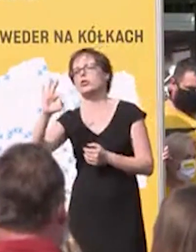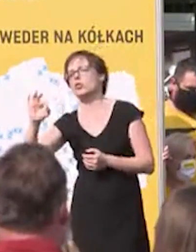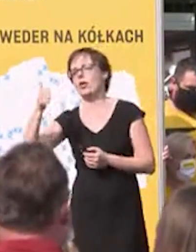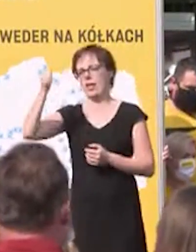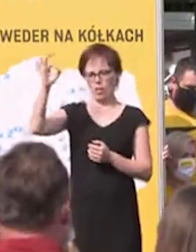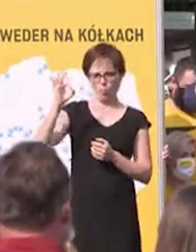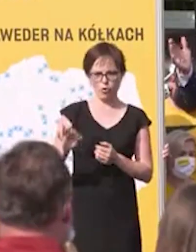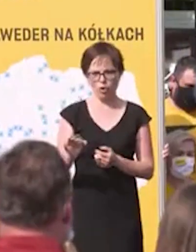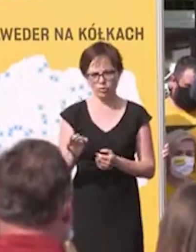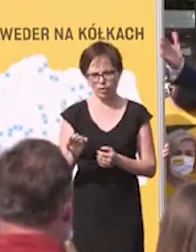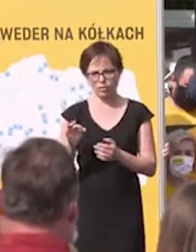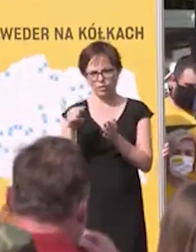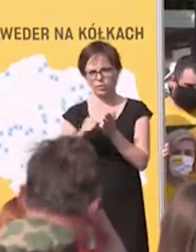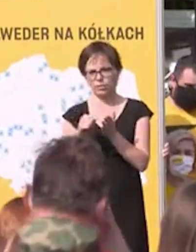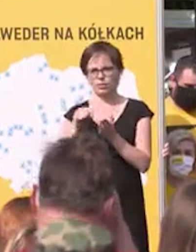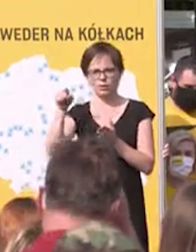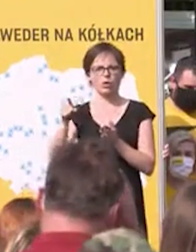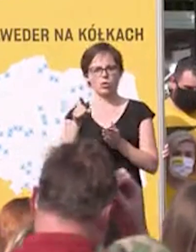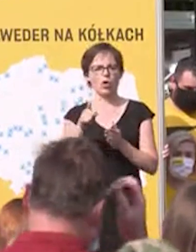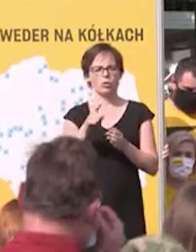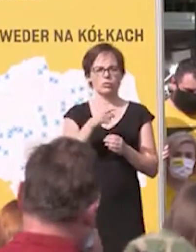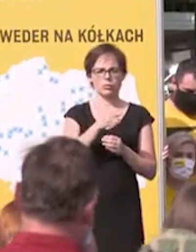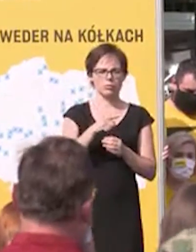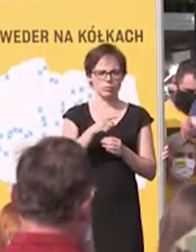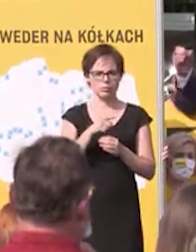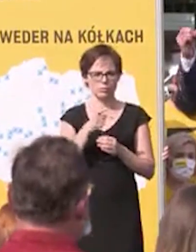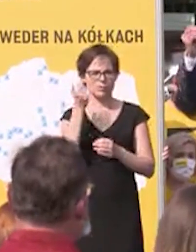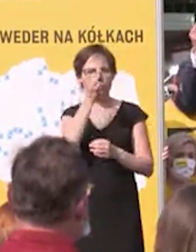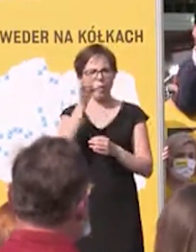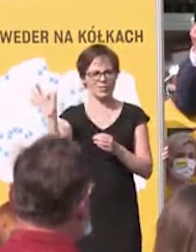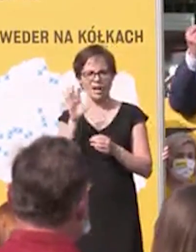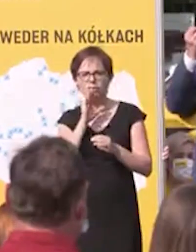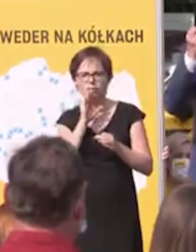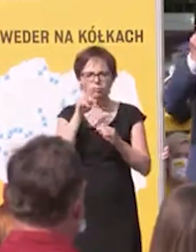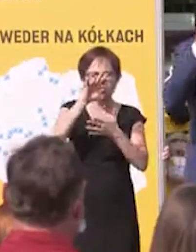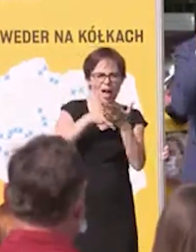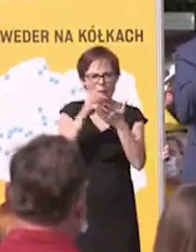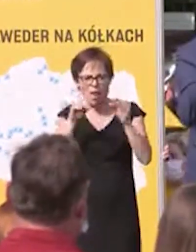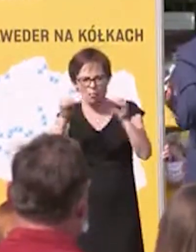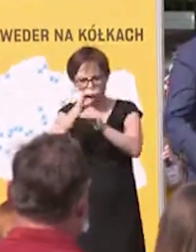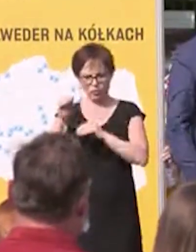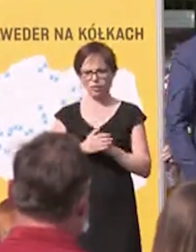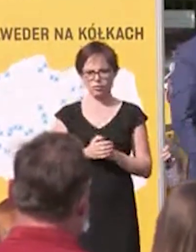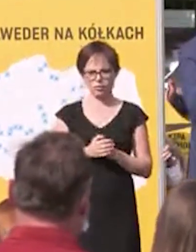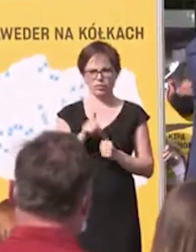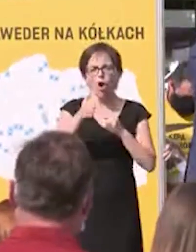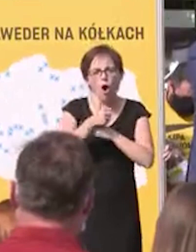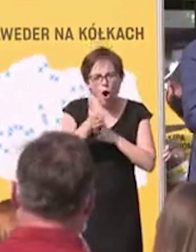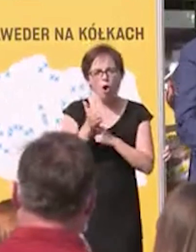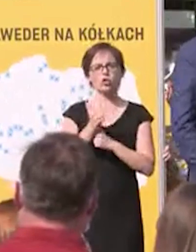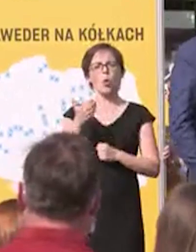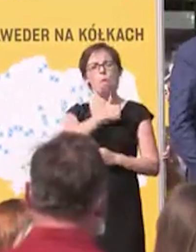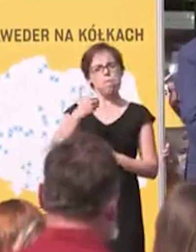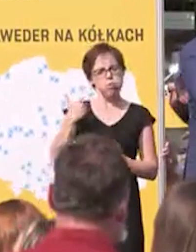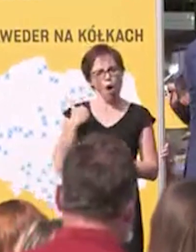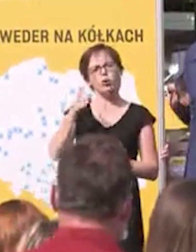0,00001% elektoratu, który ten czy inny spin doktor przesuwa sobie w tabelkach. To jest to marzenie o Polsce, której nie ma bez ciebie, której nie ma